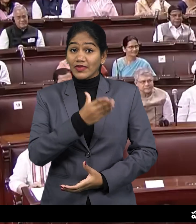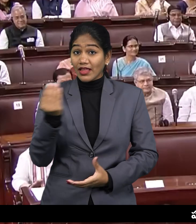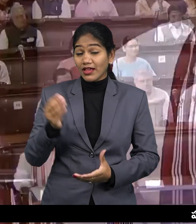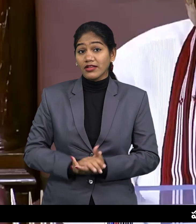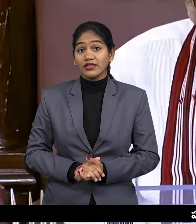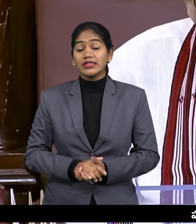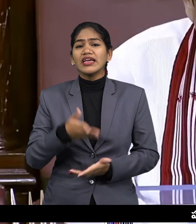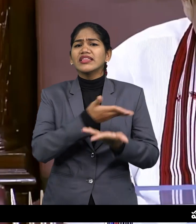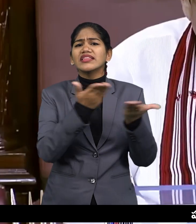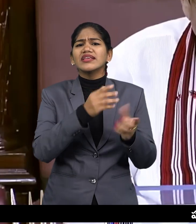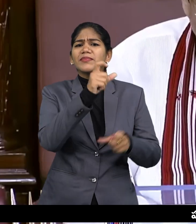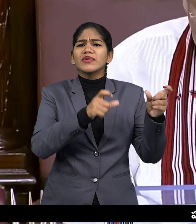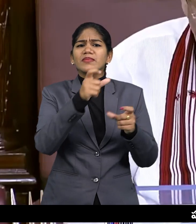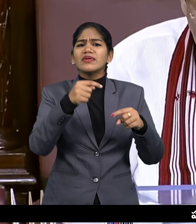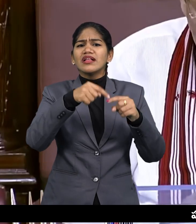పరోక్షంగా ఎన్నికయ్యారు.